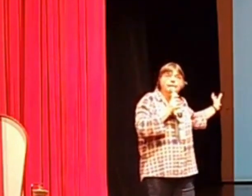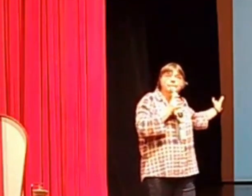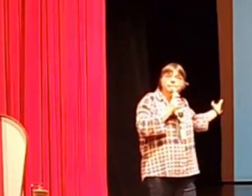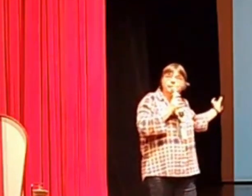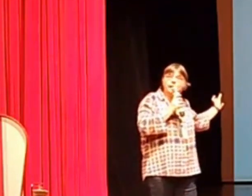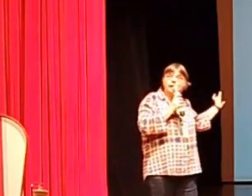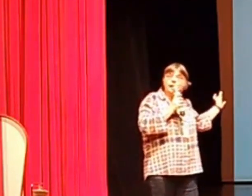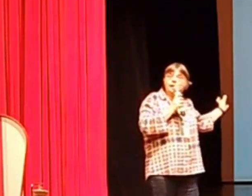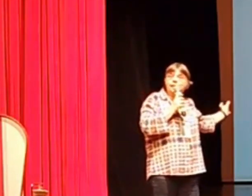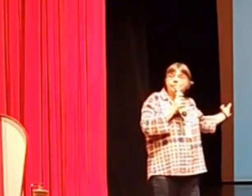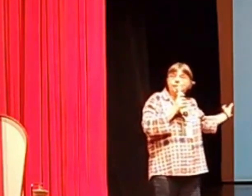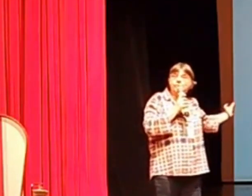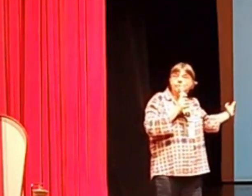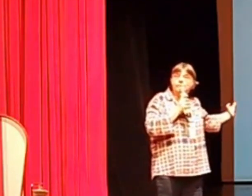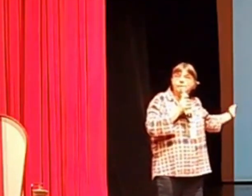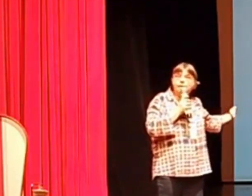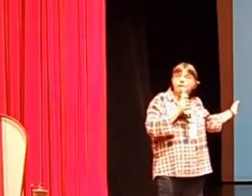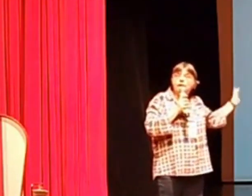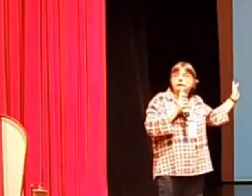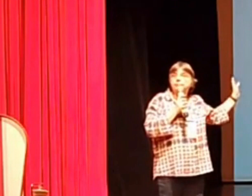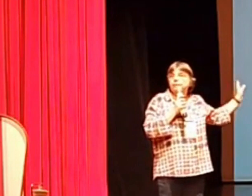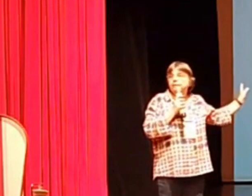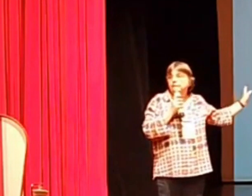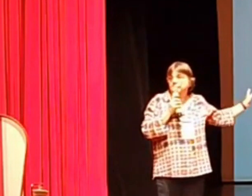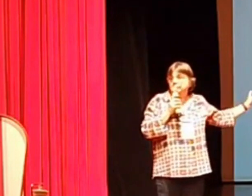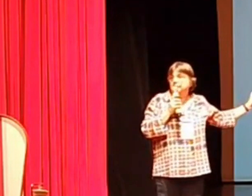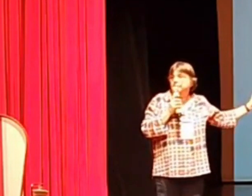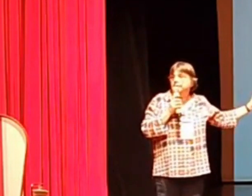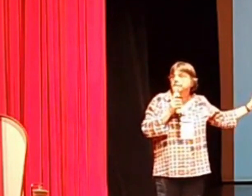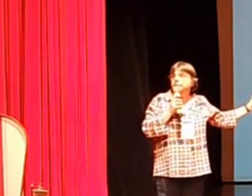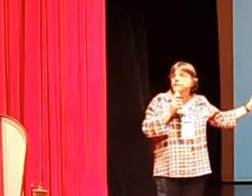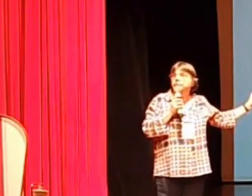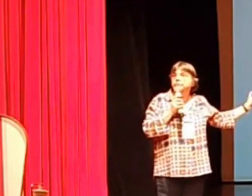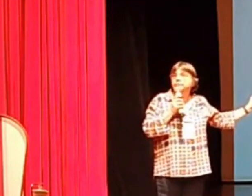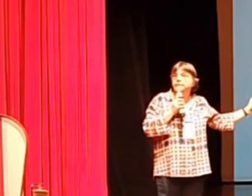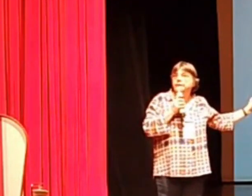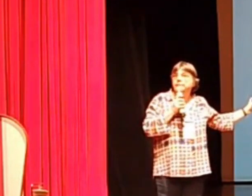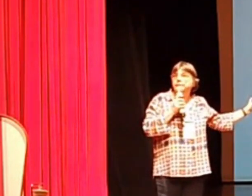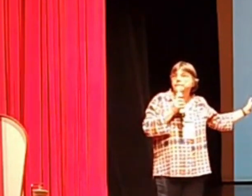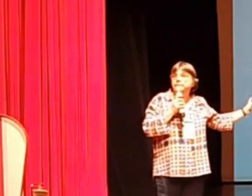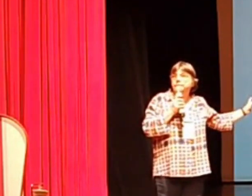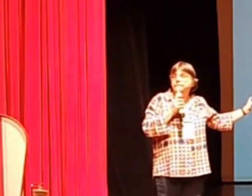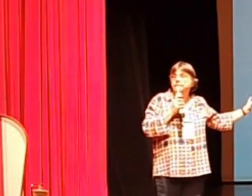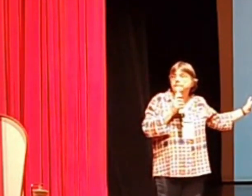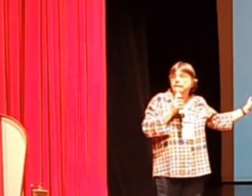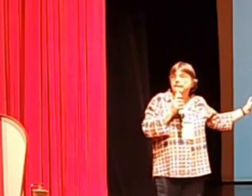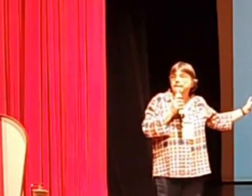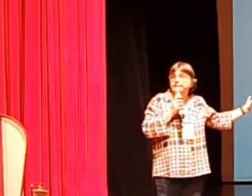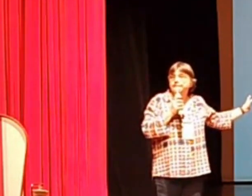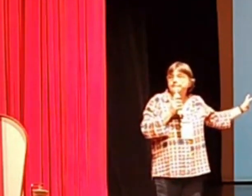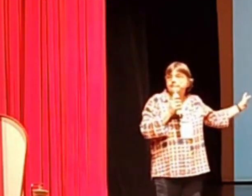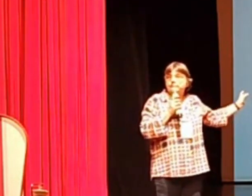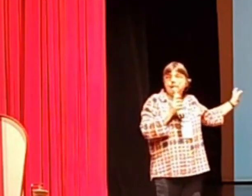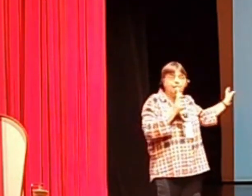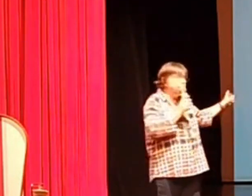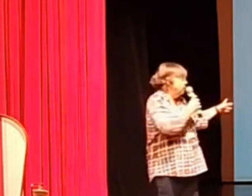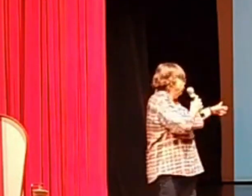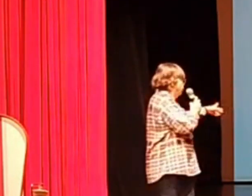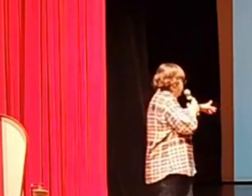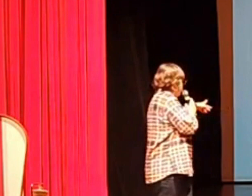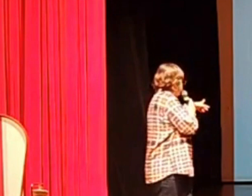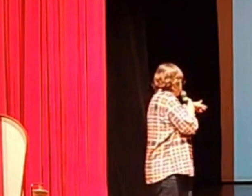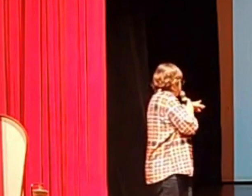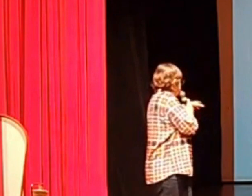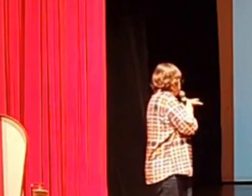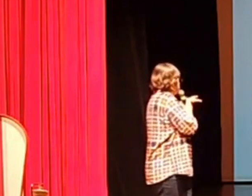seja, aquela fase inicial que bastaria tratamento fisioterapêutico, tá?